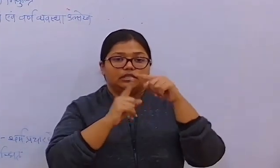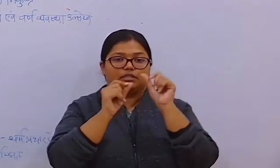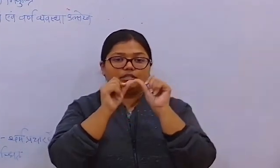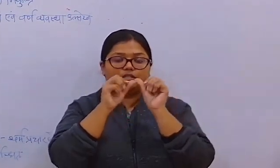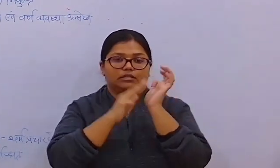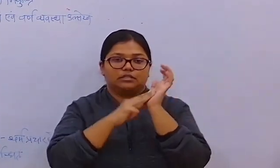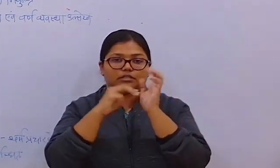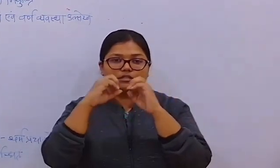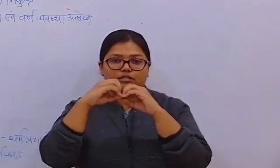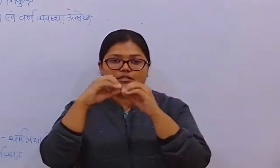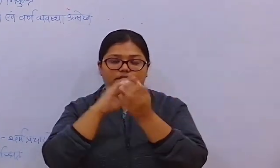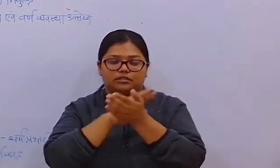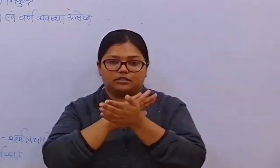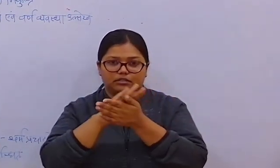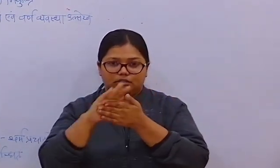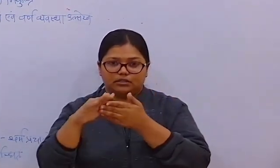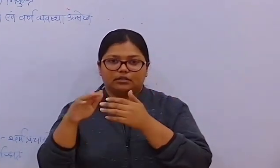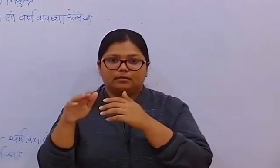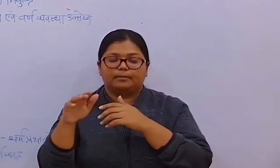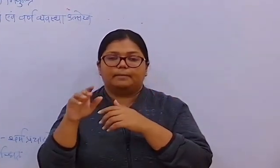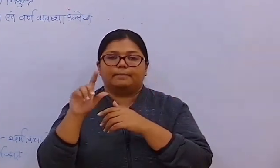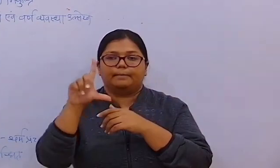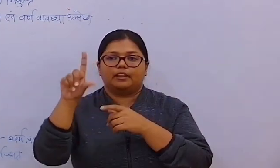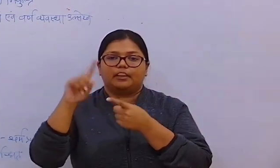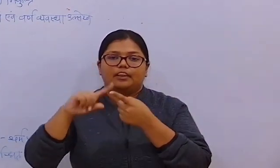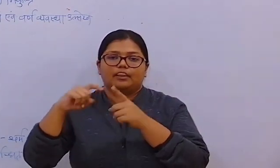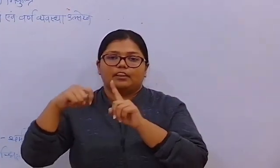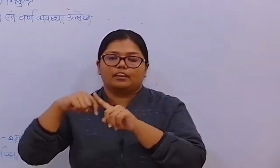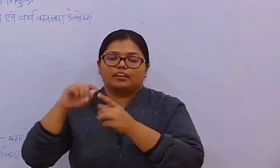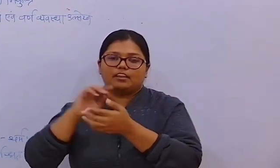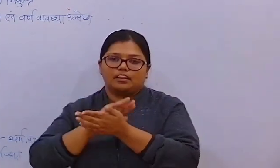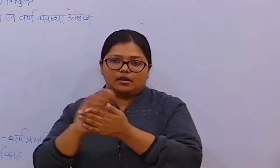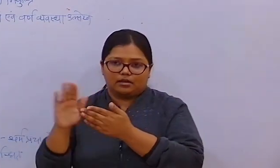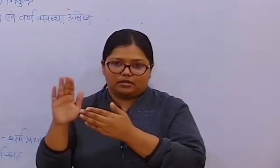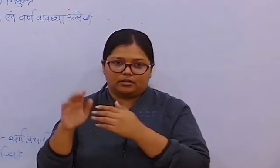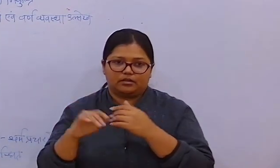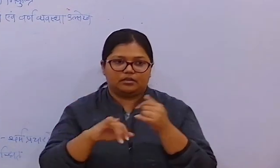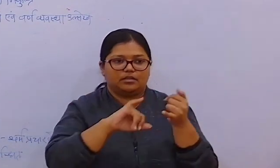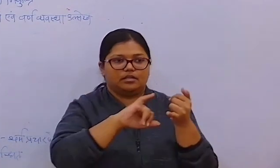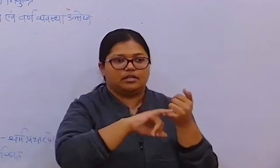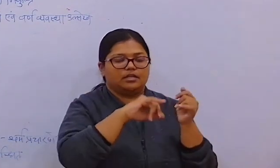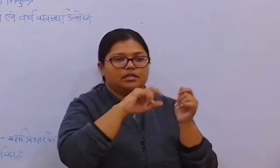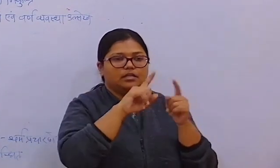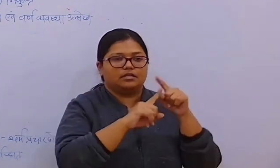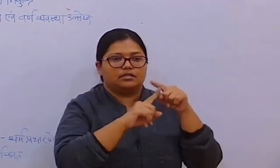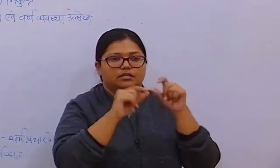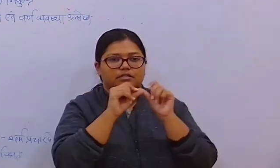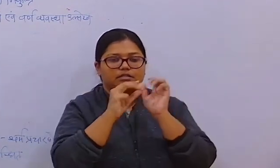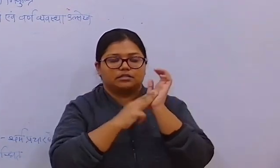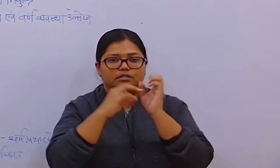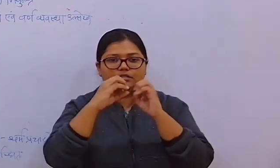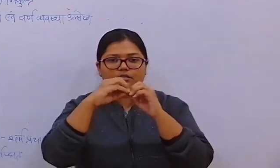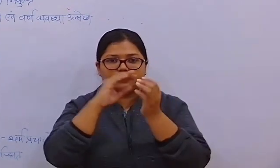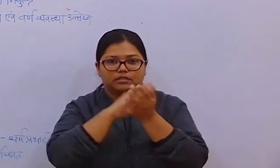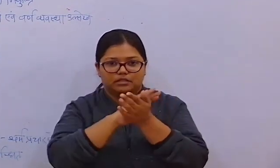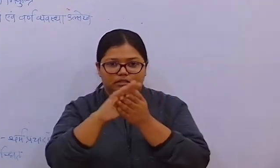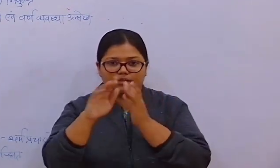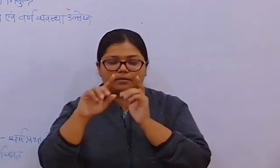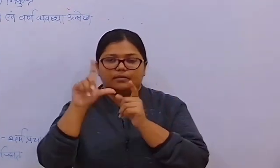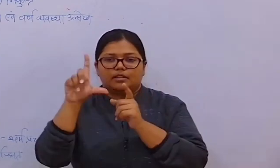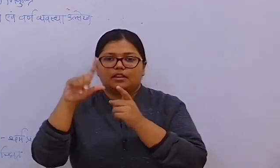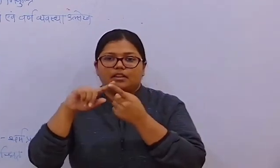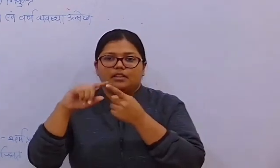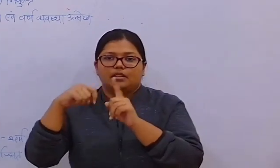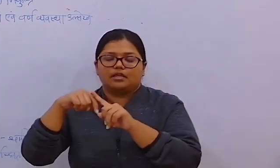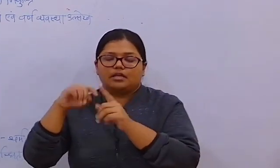स्तंभ लेख मतलब ऐसे लकड़ी का, ऐसे पिलर टाइप का स्तंभ होता है जिसमें चीज़ों को लिखवाया जाता है और उसको शहर के शाहराहों